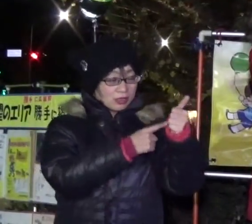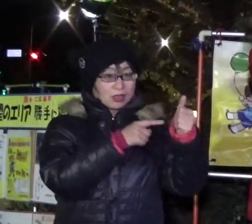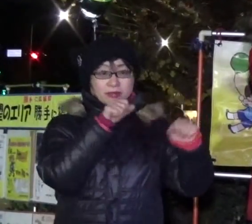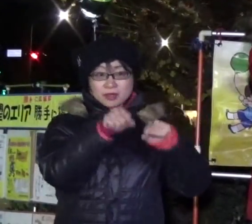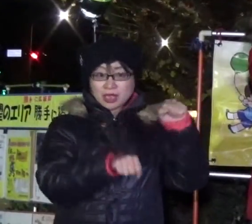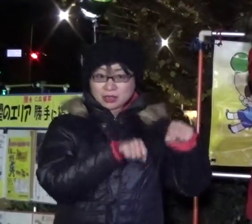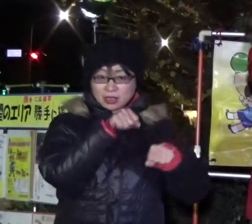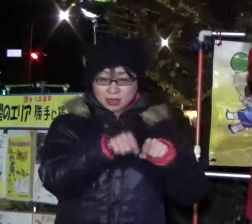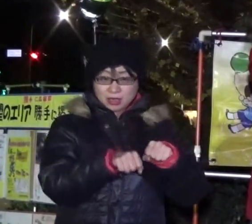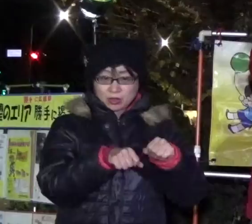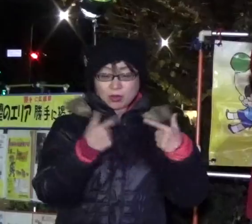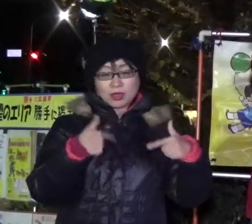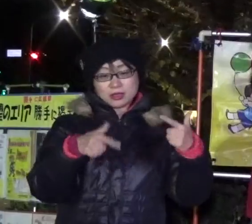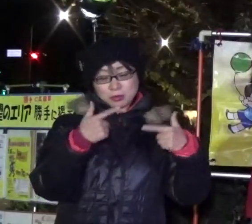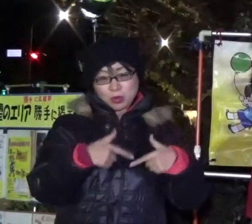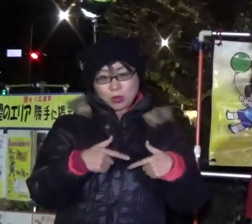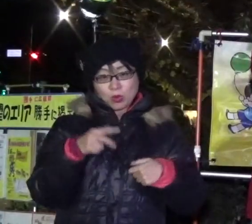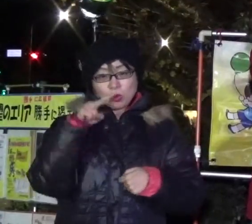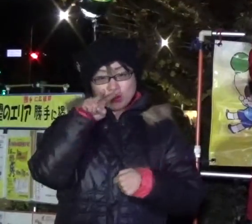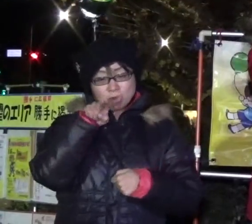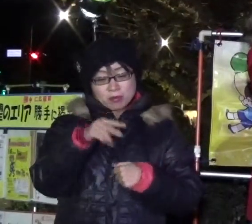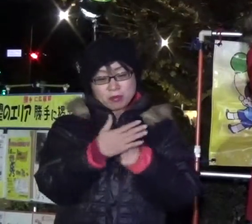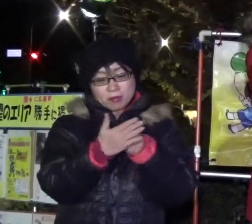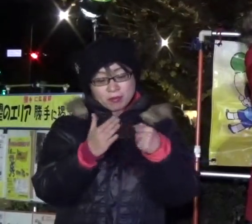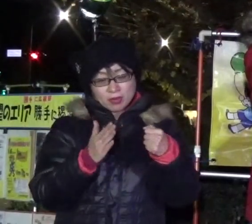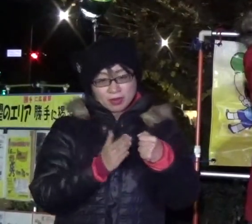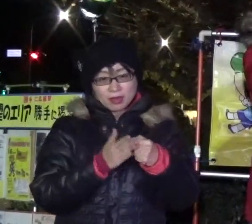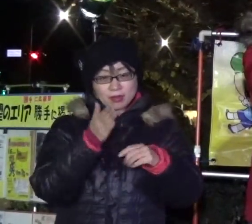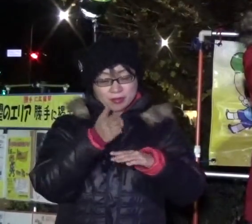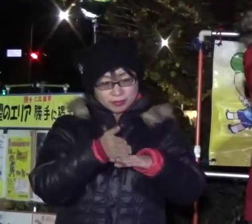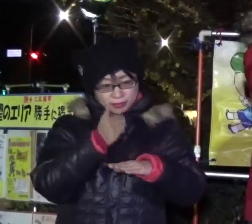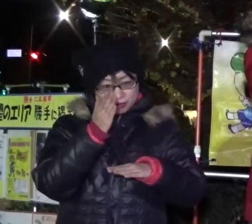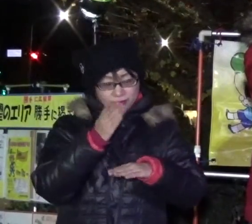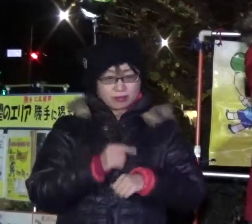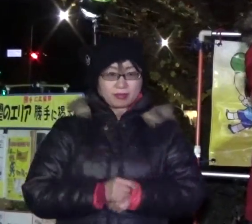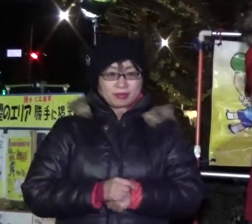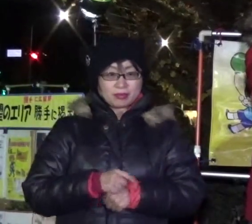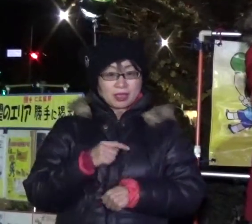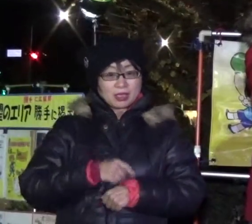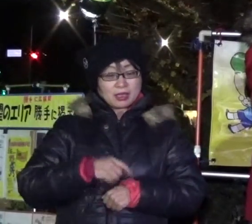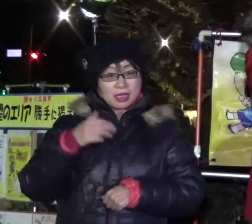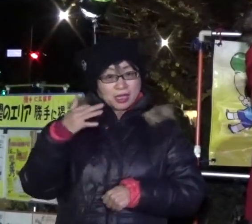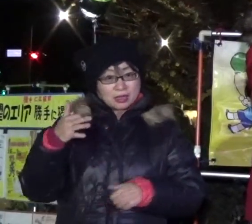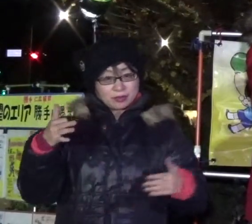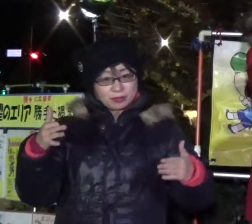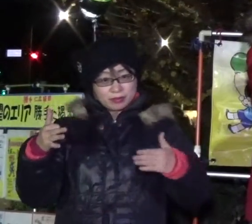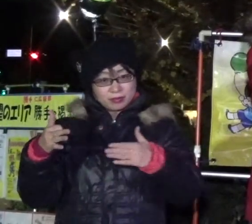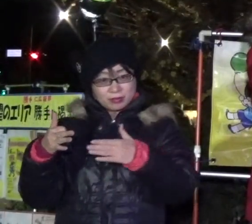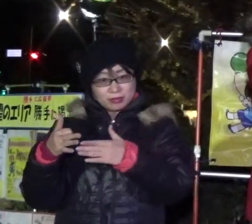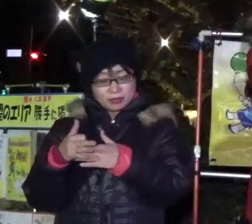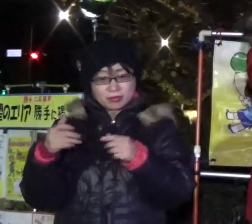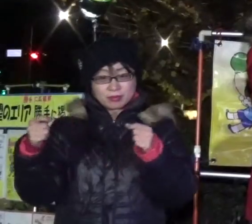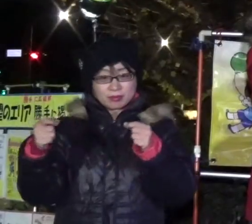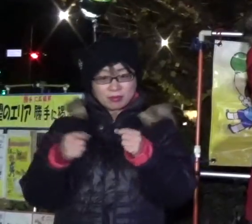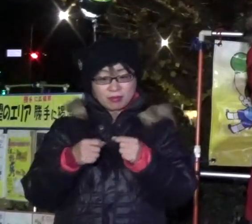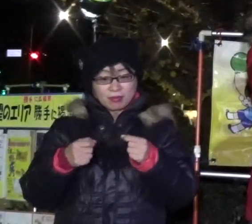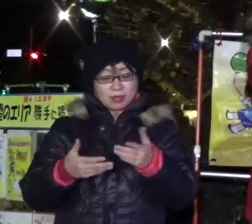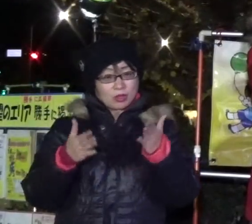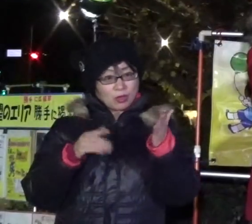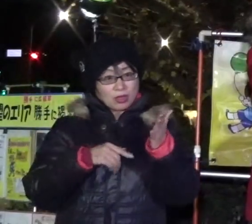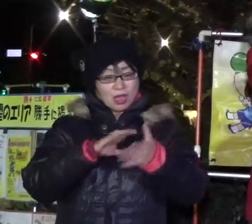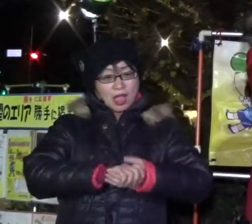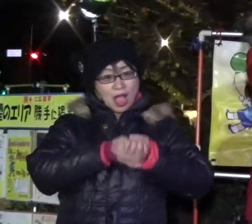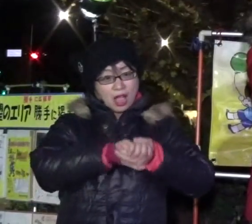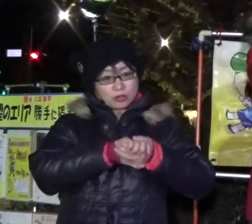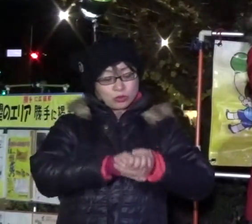ことをいつも見守ってくださりありがとうございました。8時過ぎると近づいてきて大きな手で握手してくれ